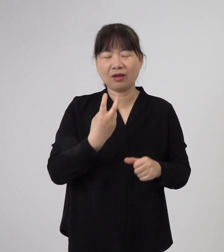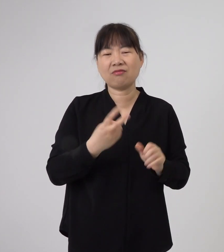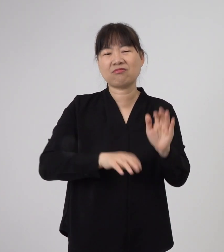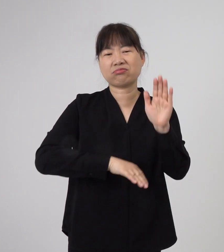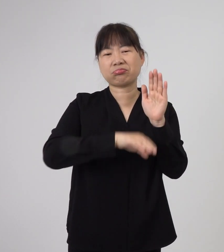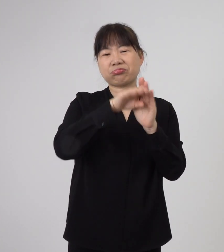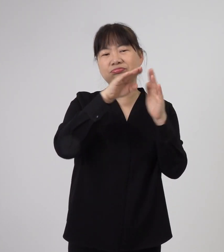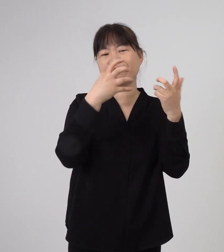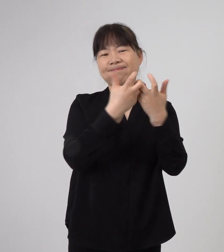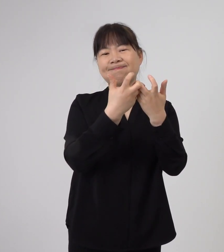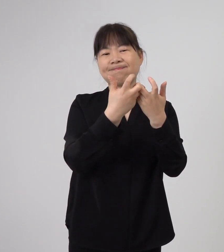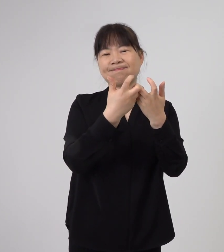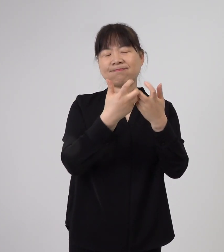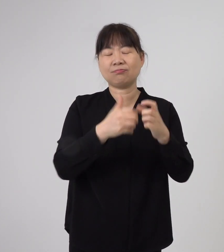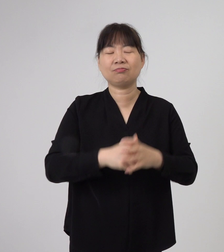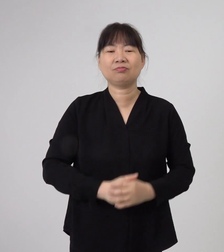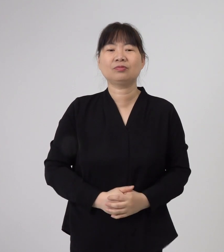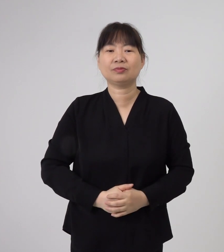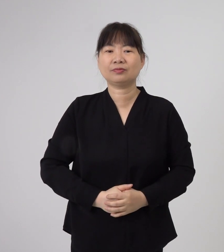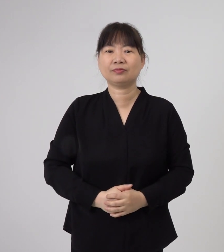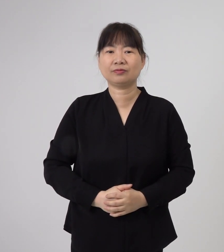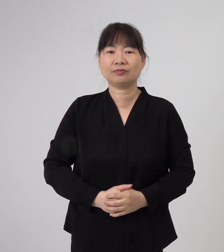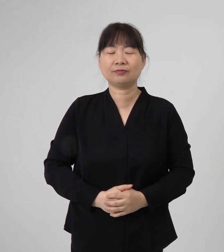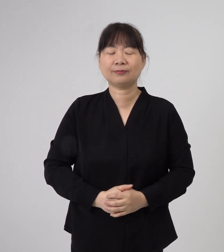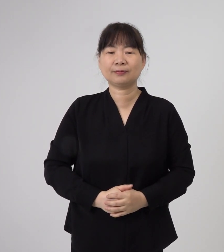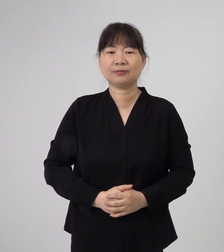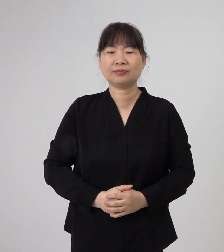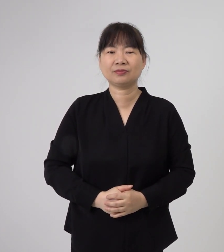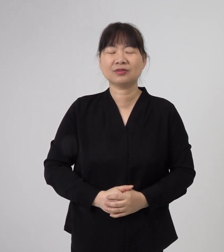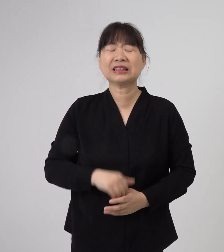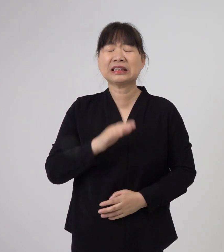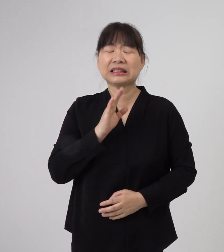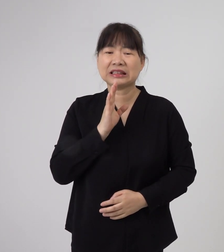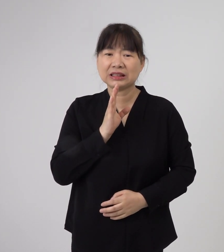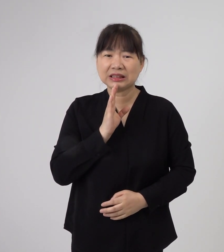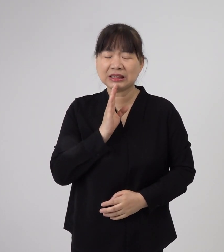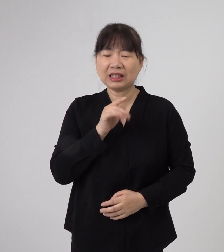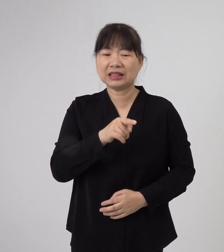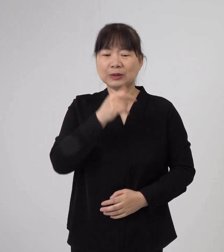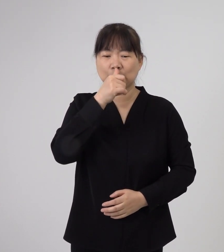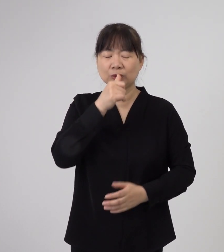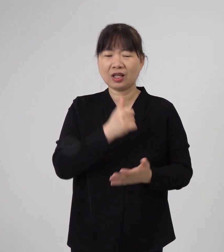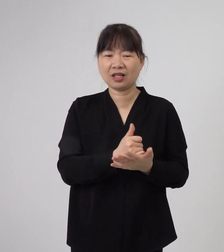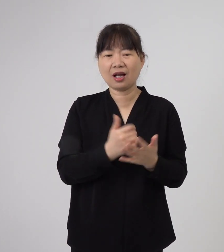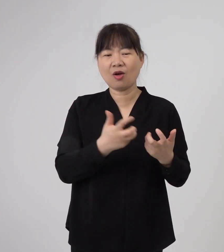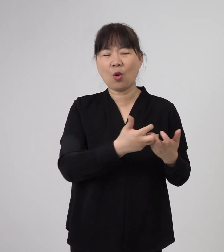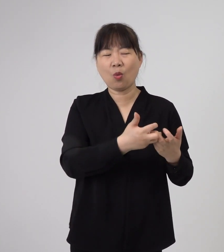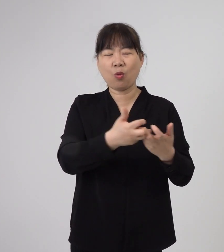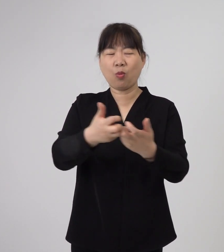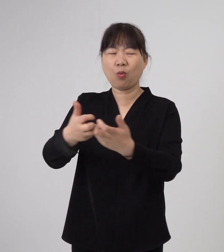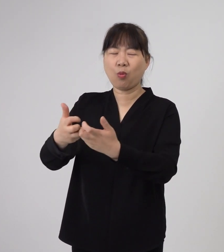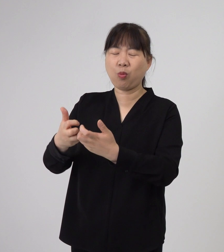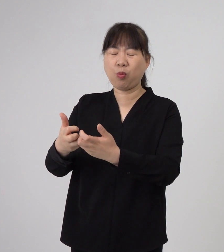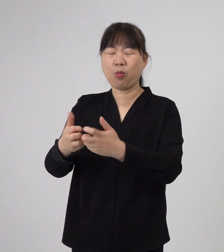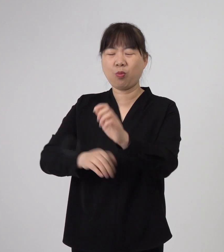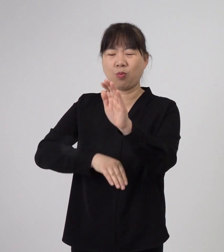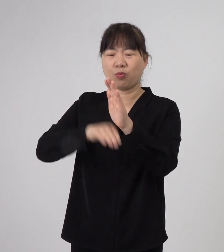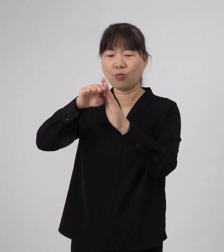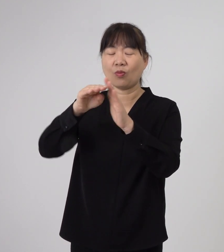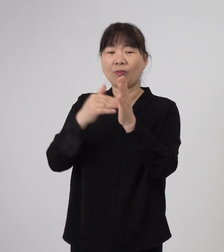냄새가 역사를 진동하기 시작합니다. 너무 그 죄가 많이 나니까 하나님께서